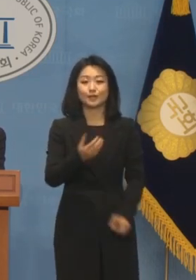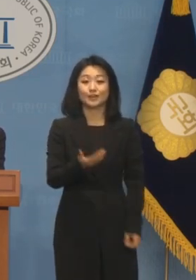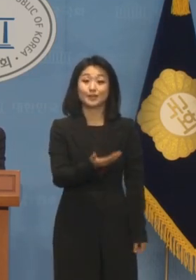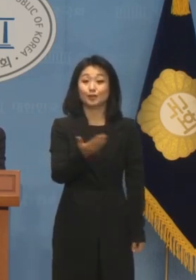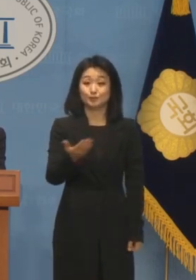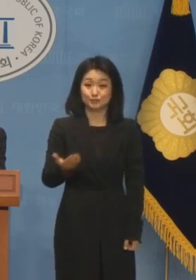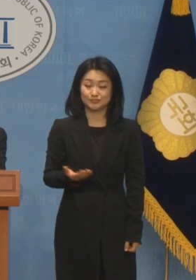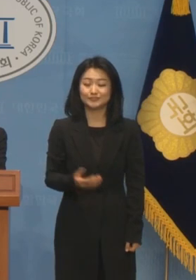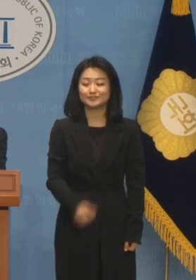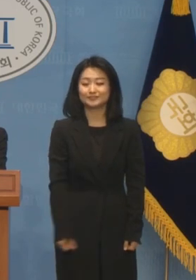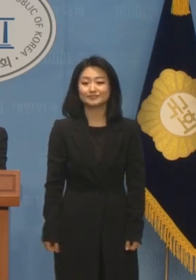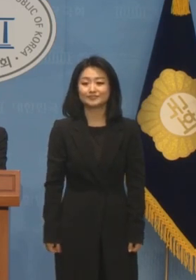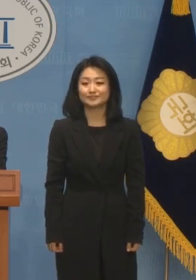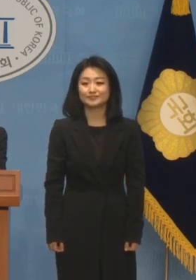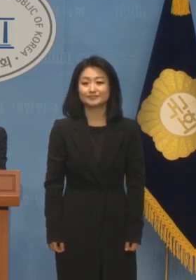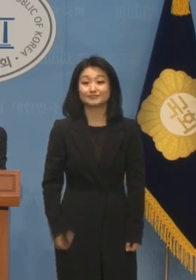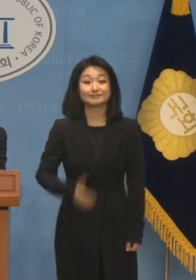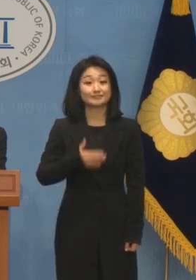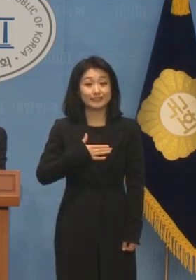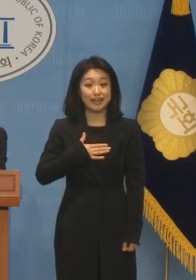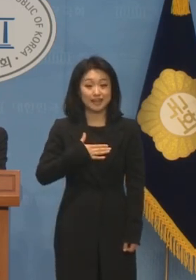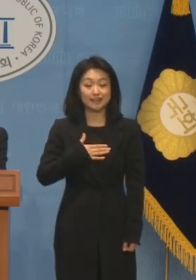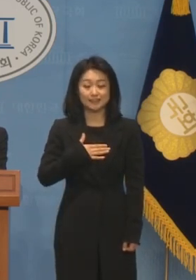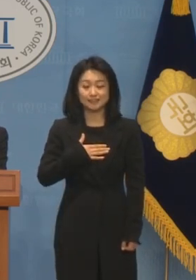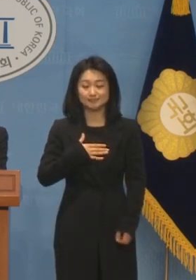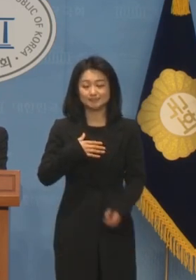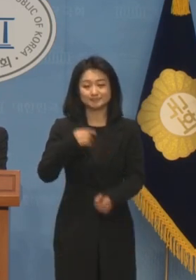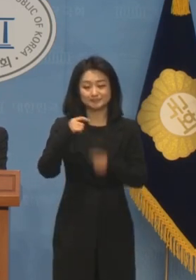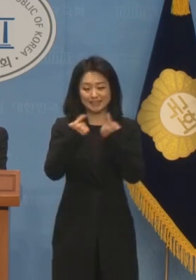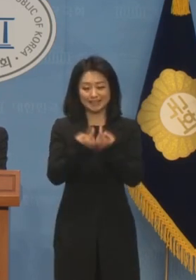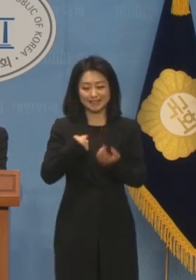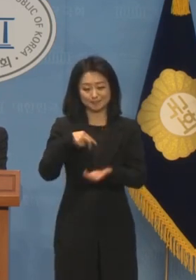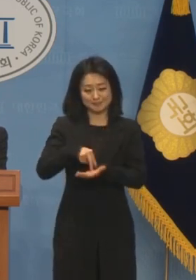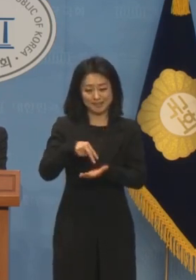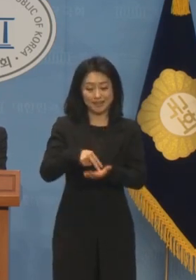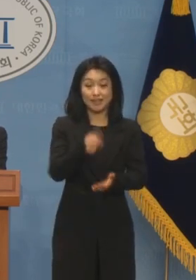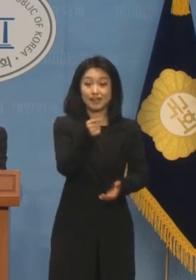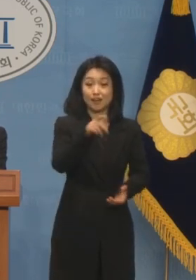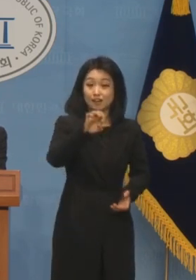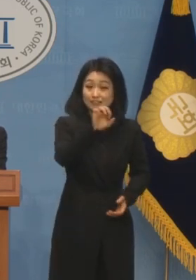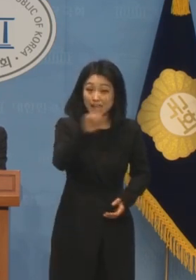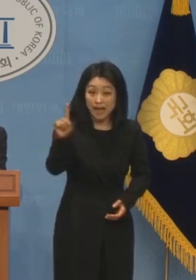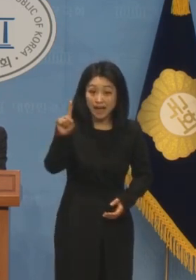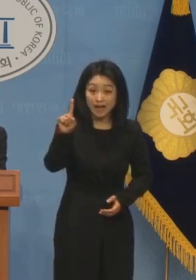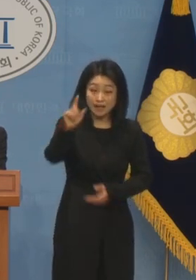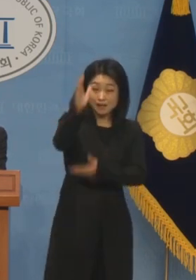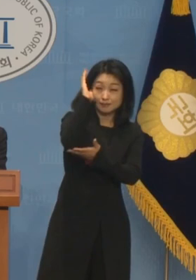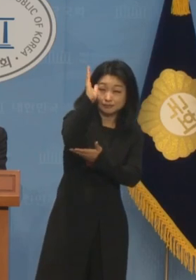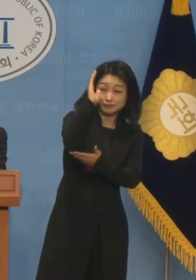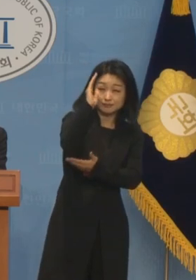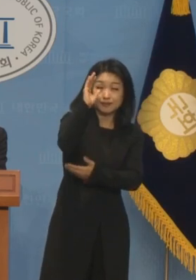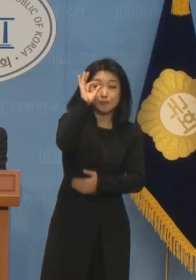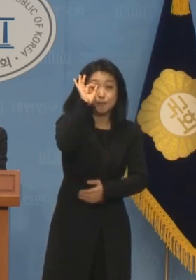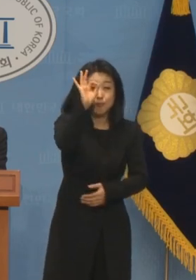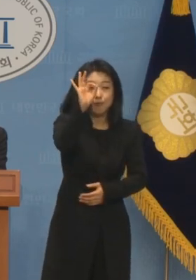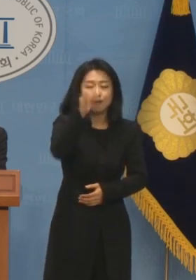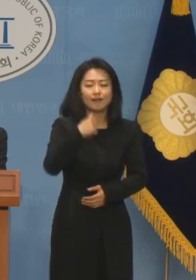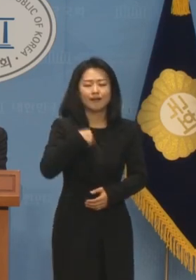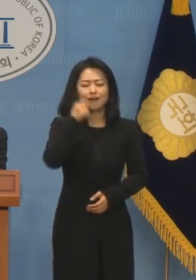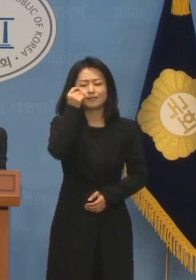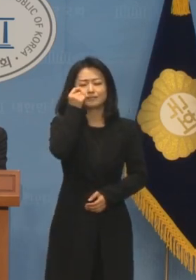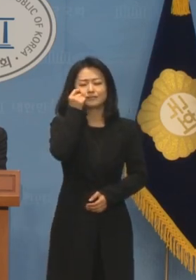동지 여러분, 저는 개인적으로 허은하 후보의 정년 발표를 듣고 있으면 눈물이